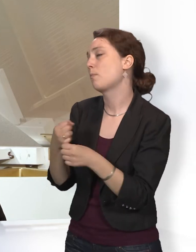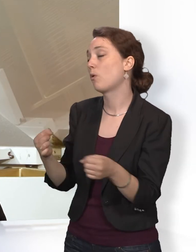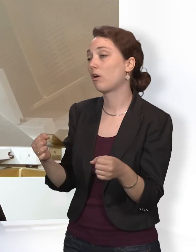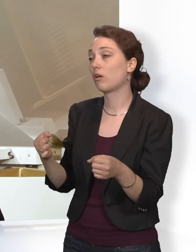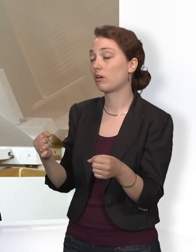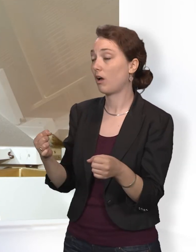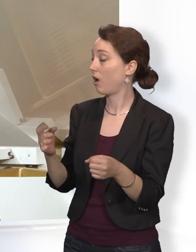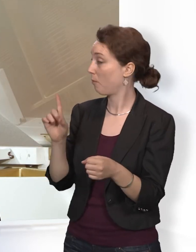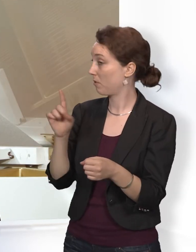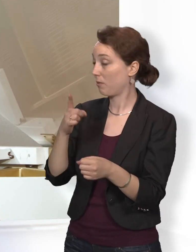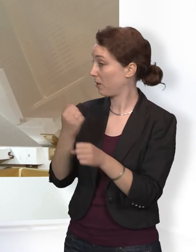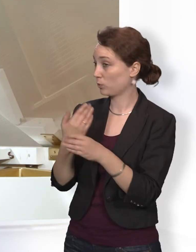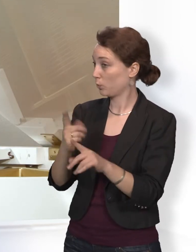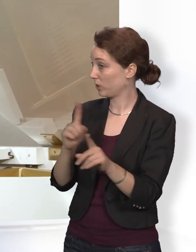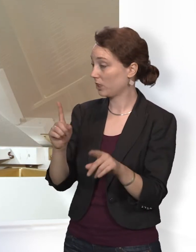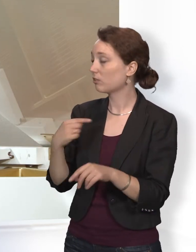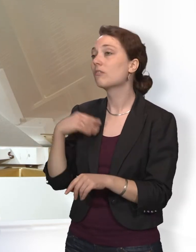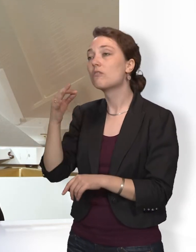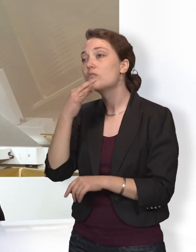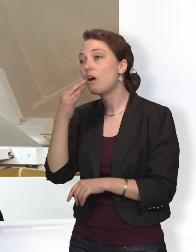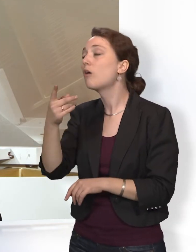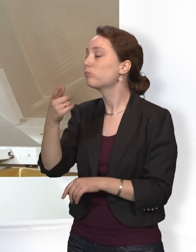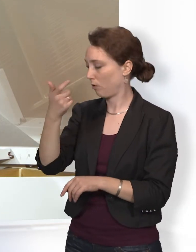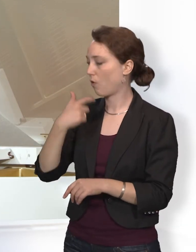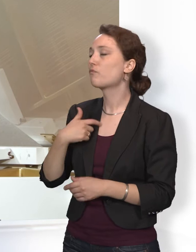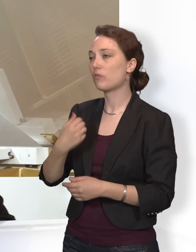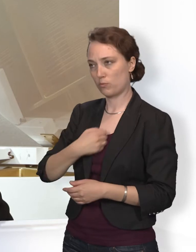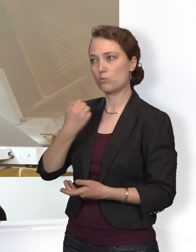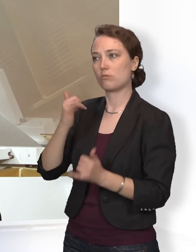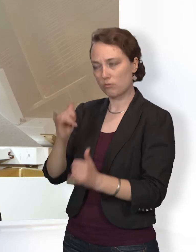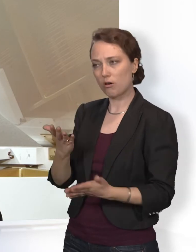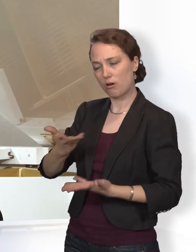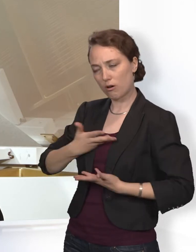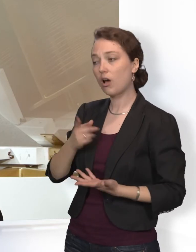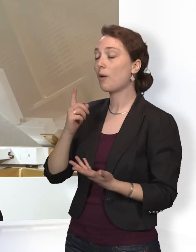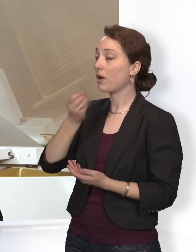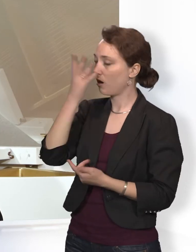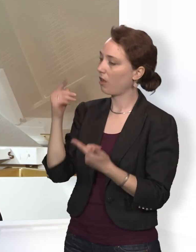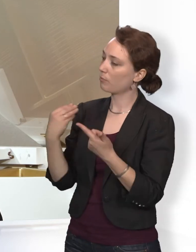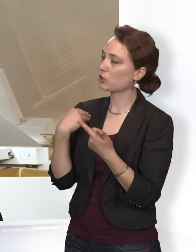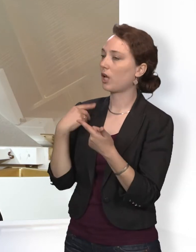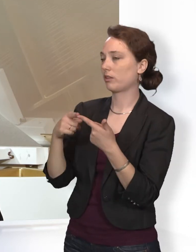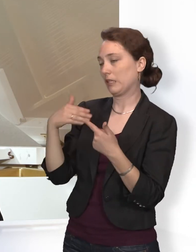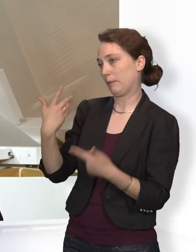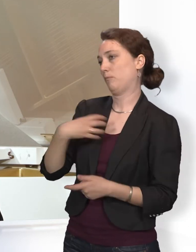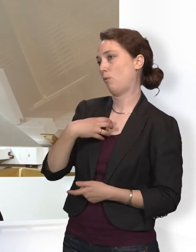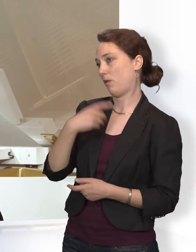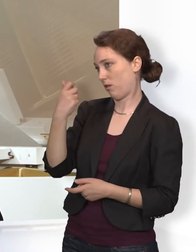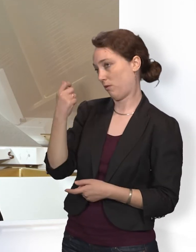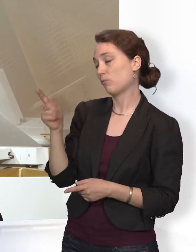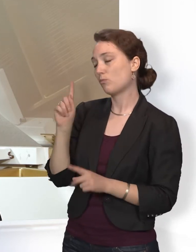nicht getan, sondern er hat uns ermutigt auf der einen Seite und auf der anderen Seite hat er uns klar mit dem Problem vertraut